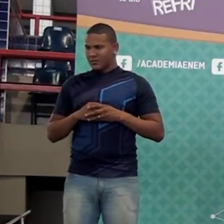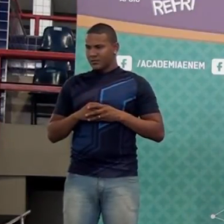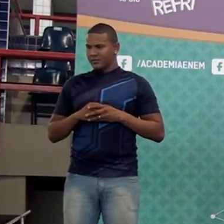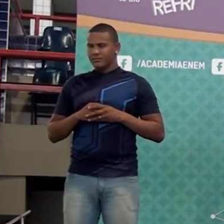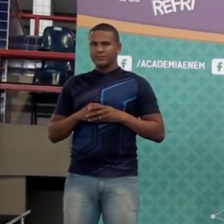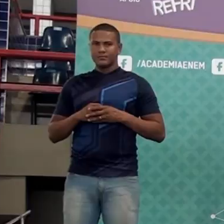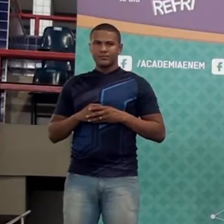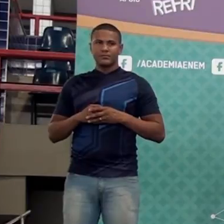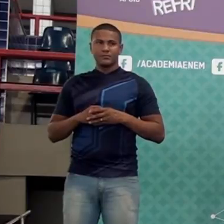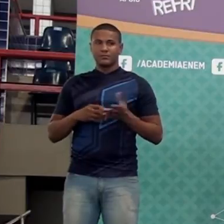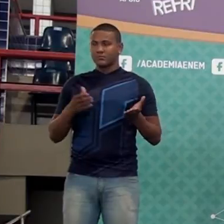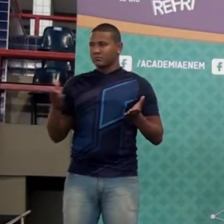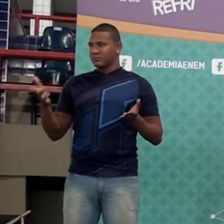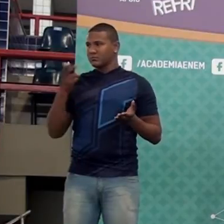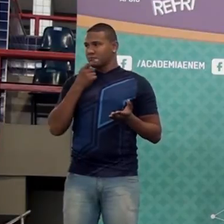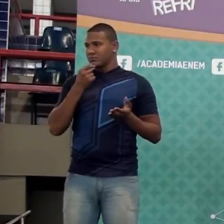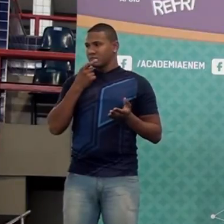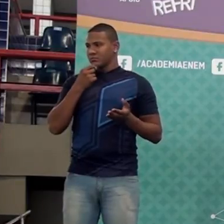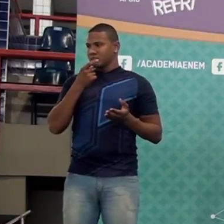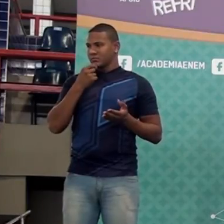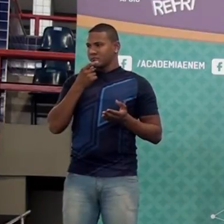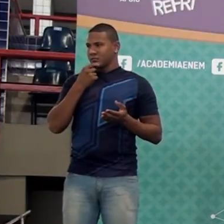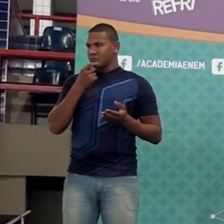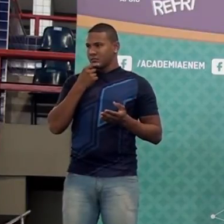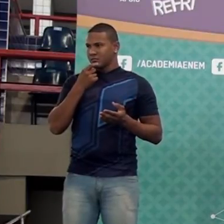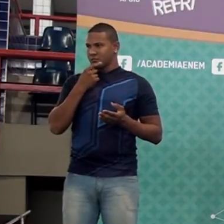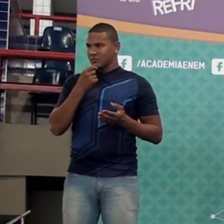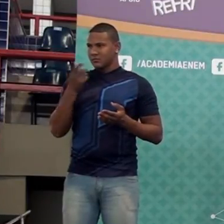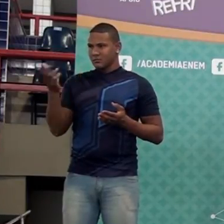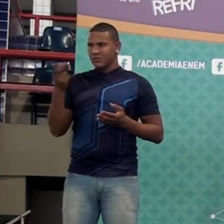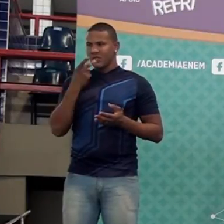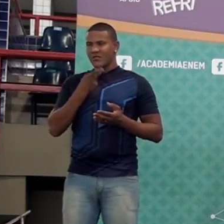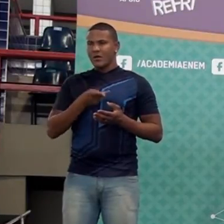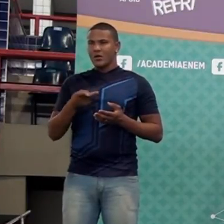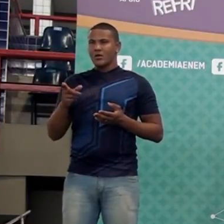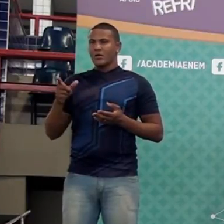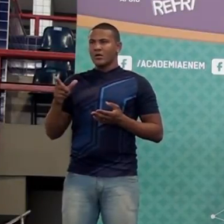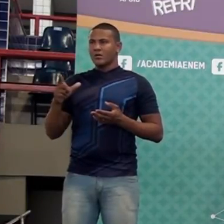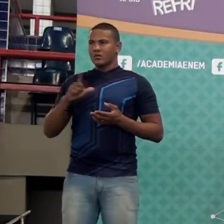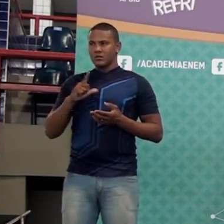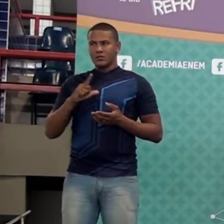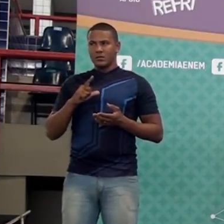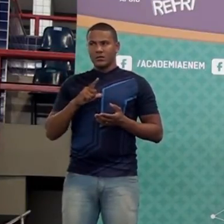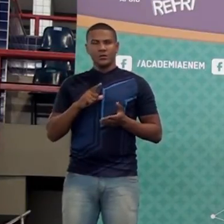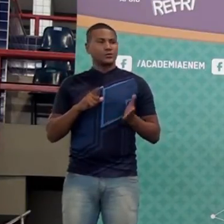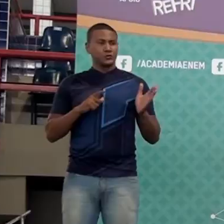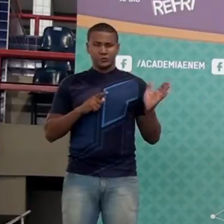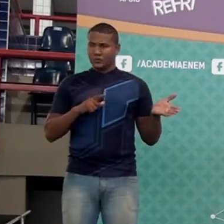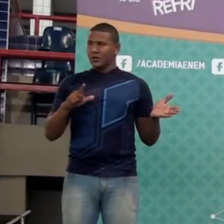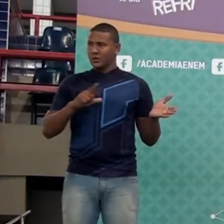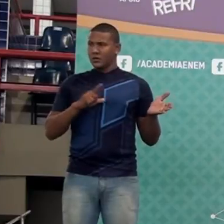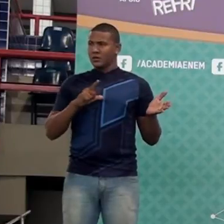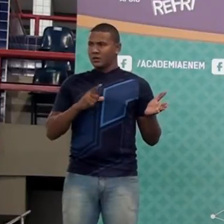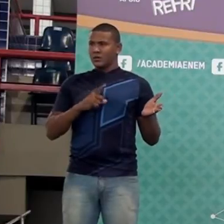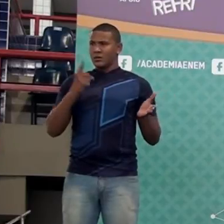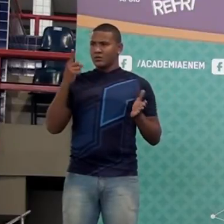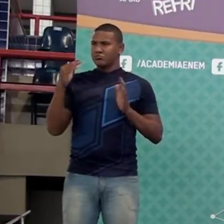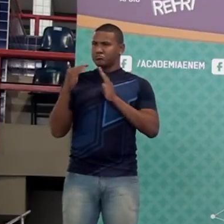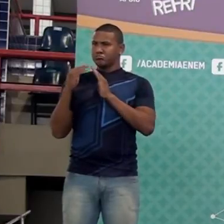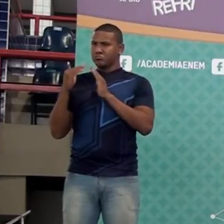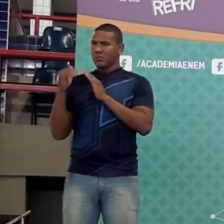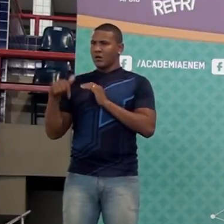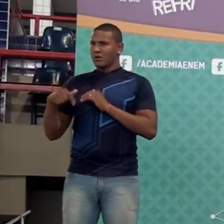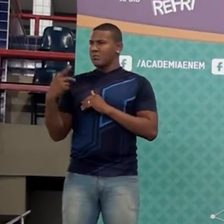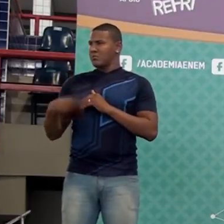Certo, ó, o senhor Israel, né? O Israel está dizendo que já está sendo comercializado